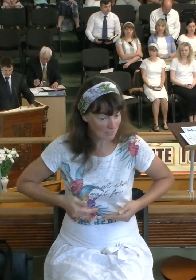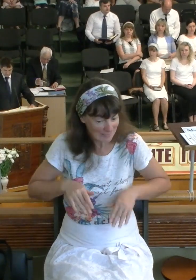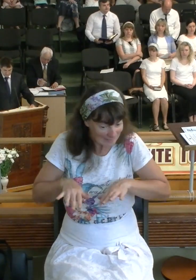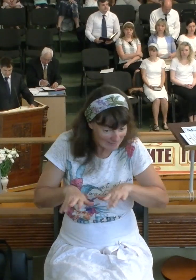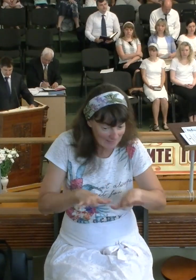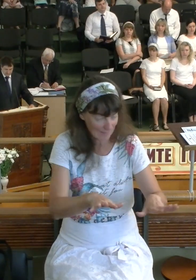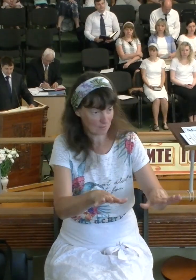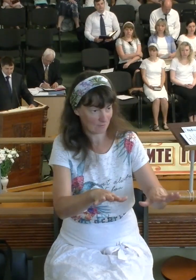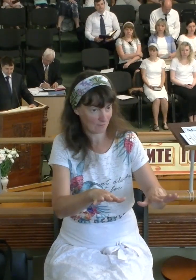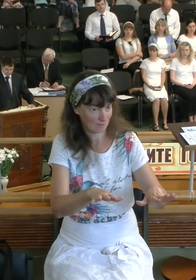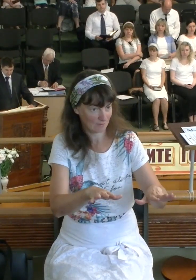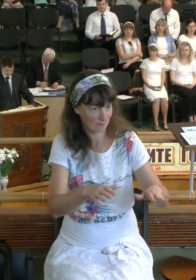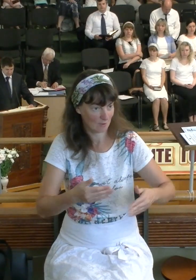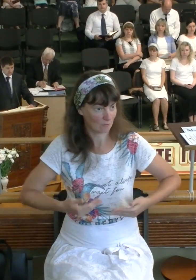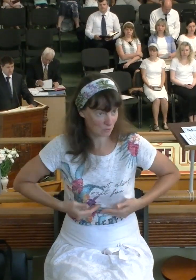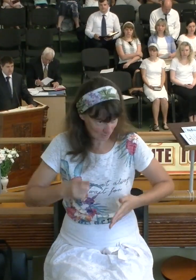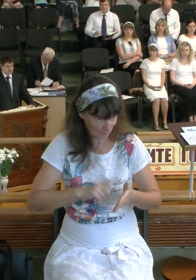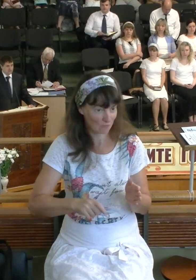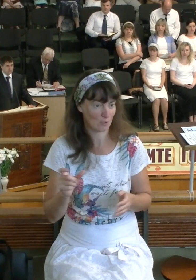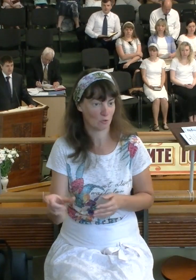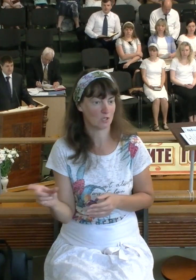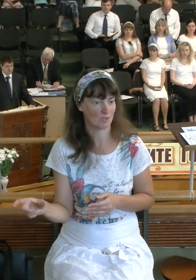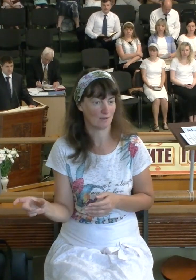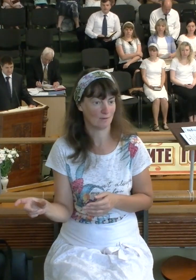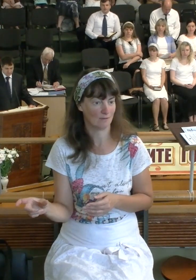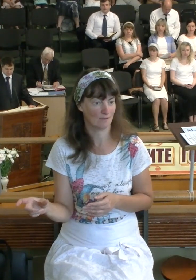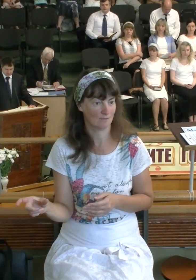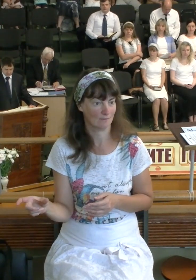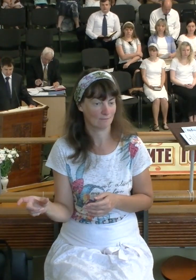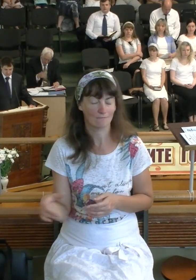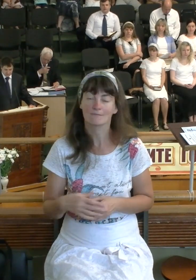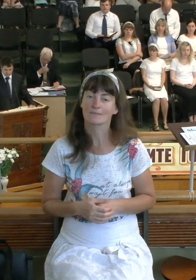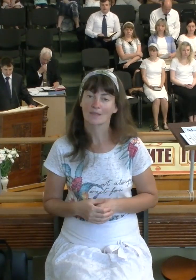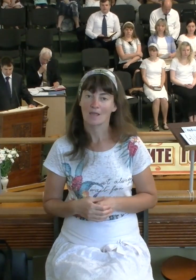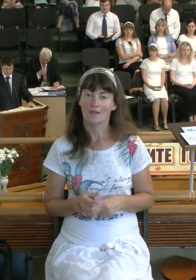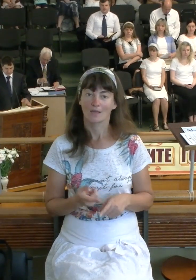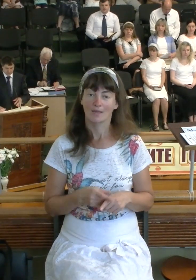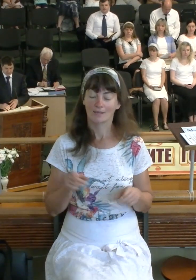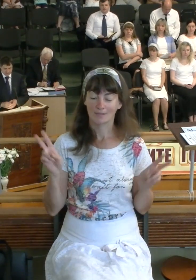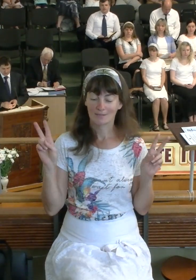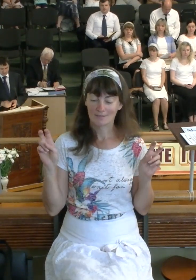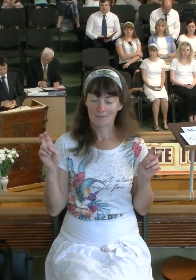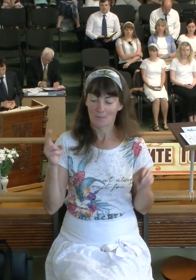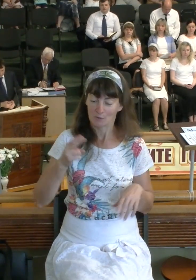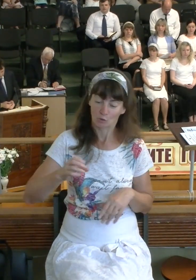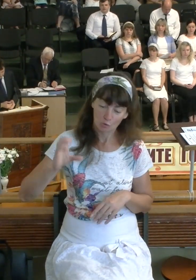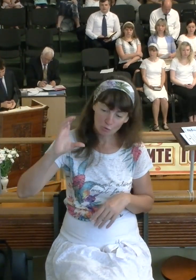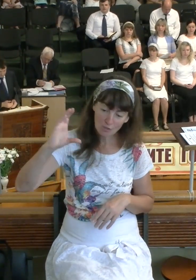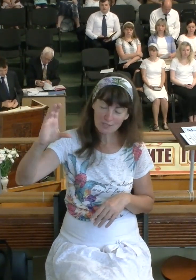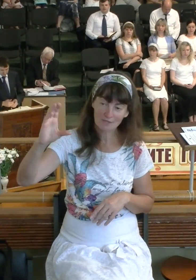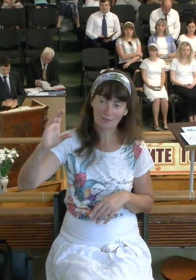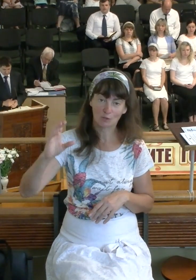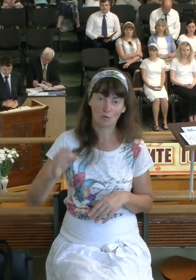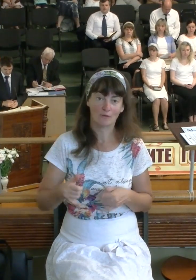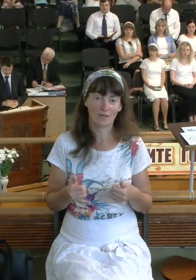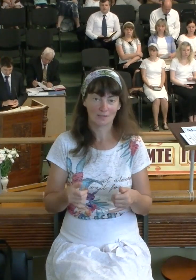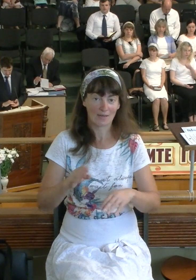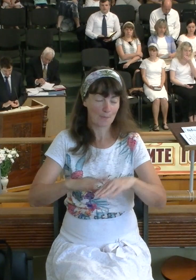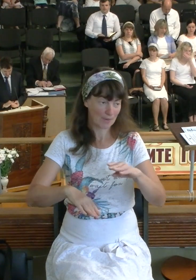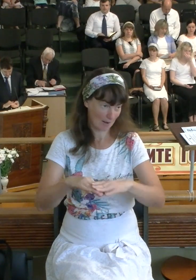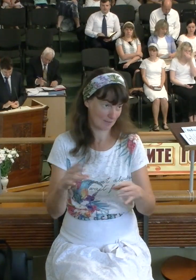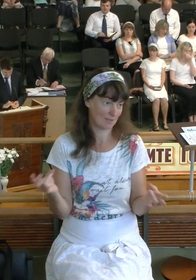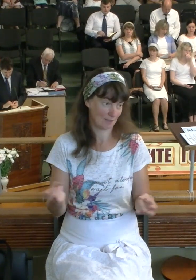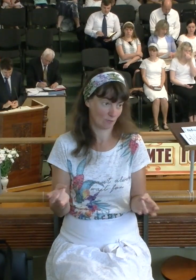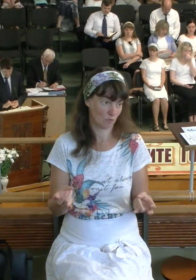И знаете, поэтому эта тема является очень практичной. Тема Духа Святого, она именно говорит об этих моментах,